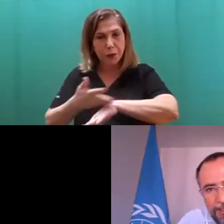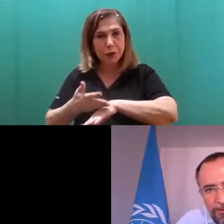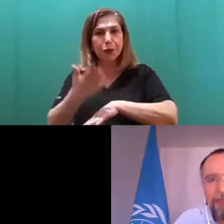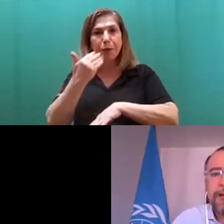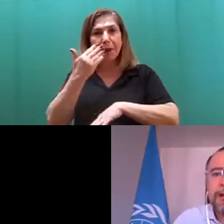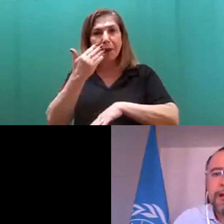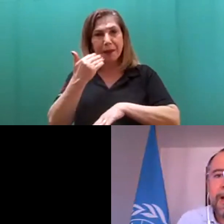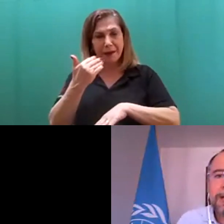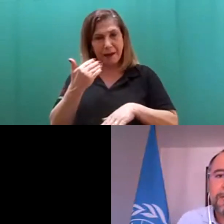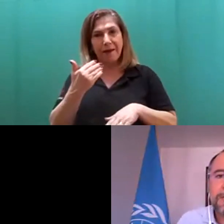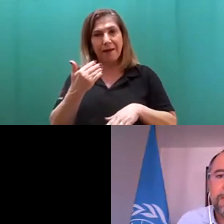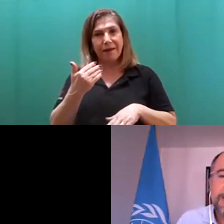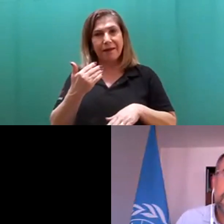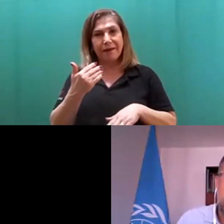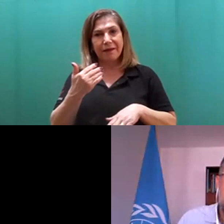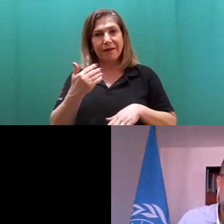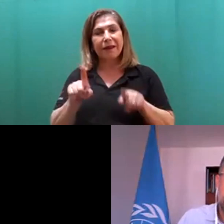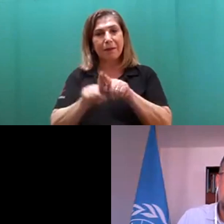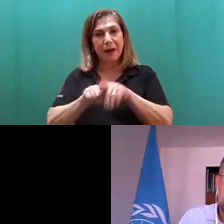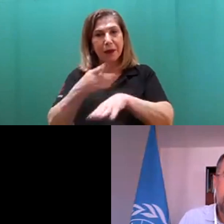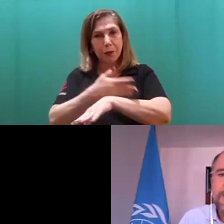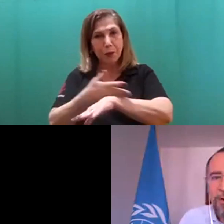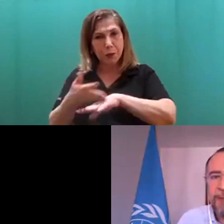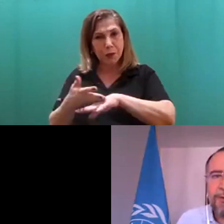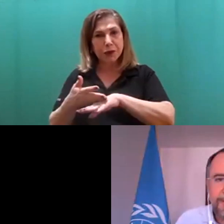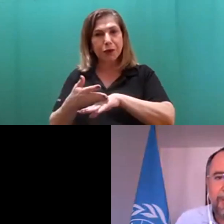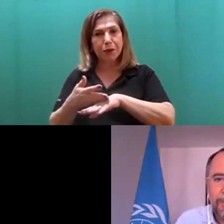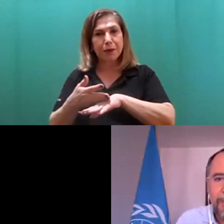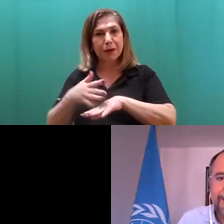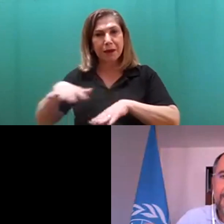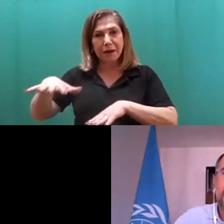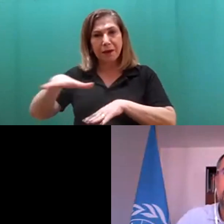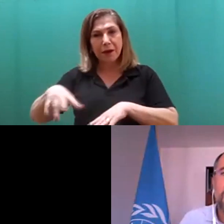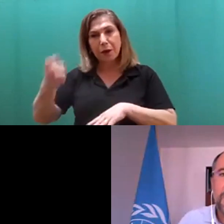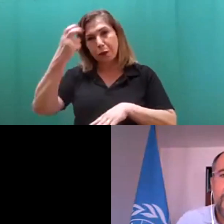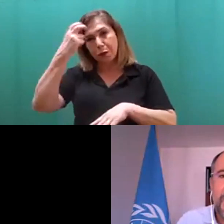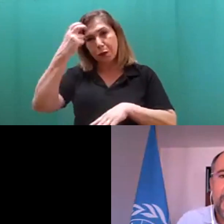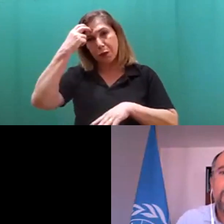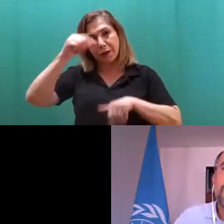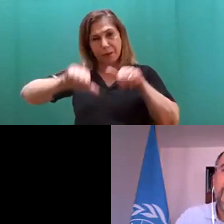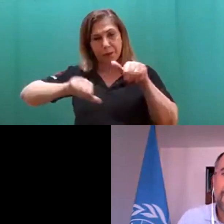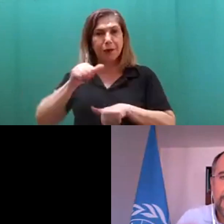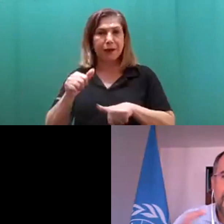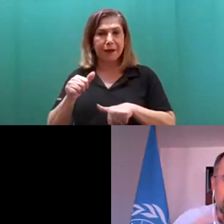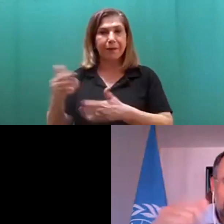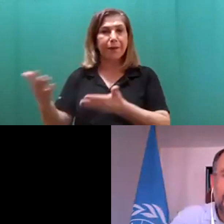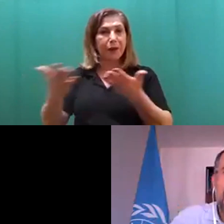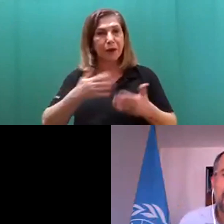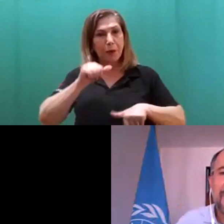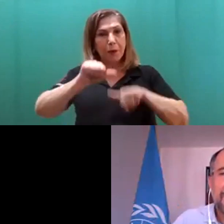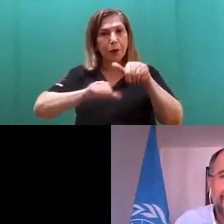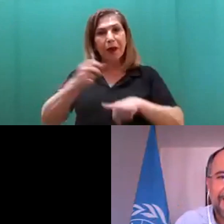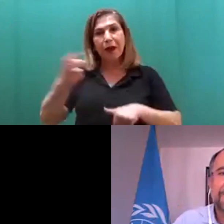e isso, as costumes, hábitos e tradições formam nossa cultura. Então, os convido a mudar nossa